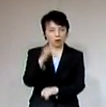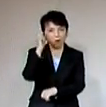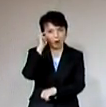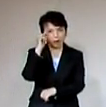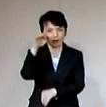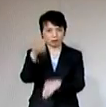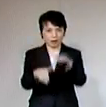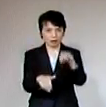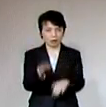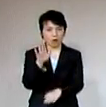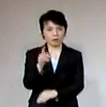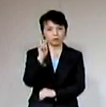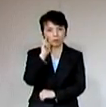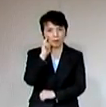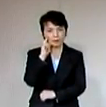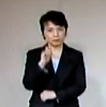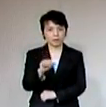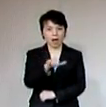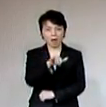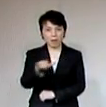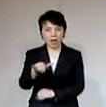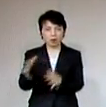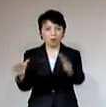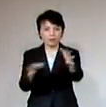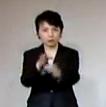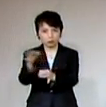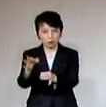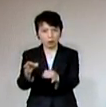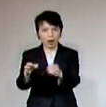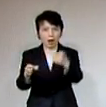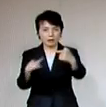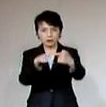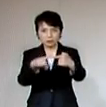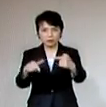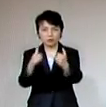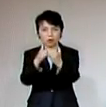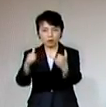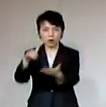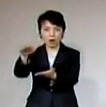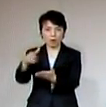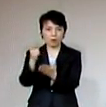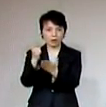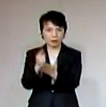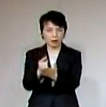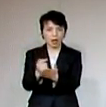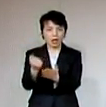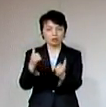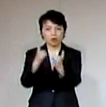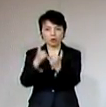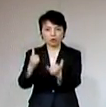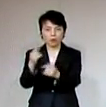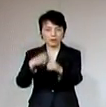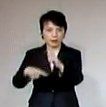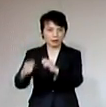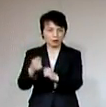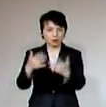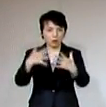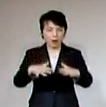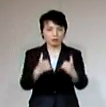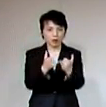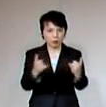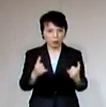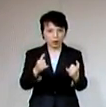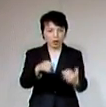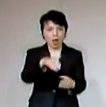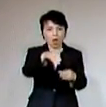と思います。アベノミクスでは一部の人が儲かるだけで弱肉強食が進み、所得や